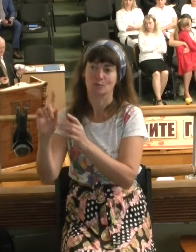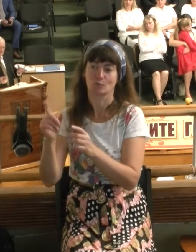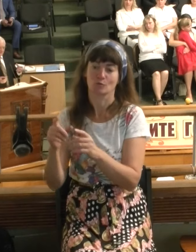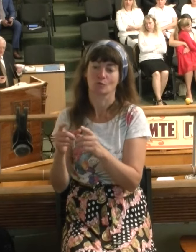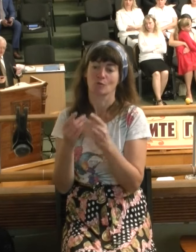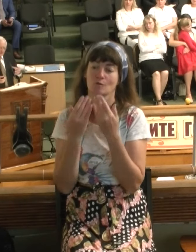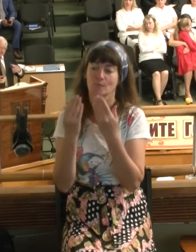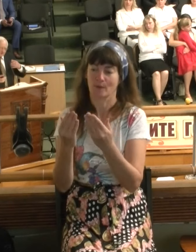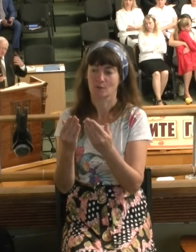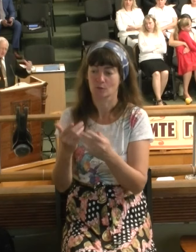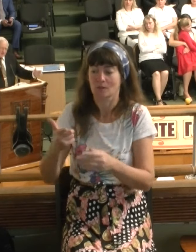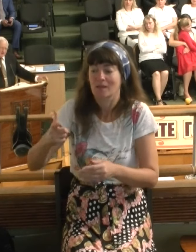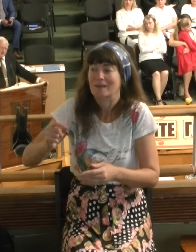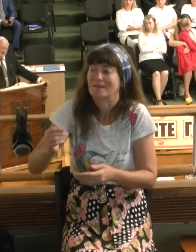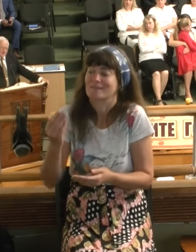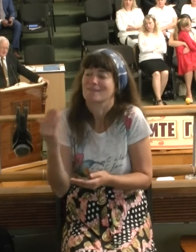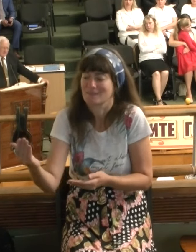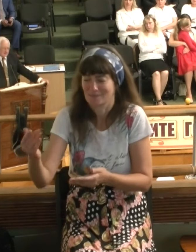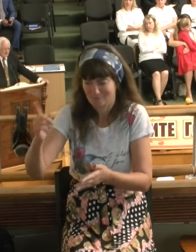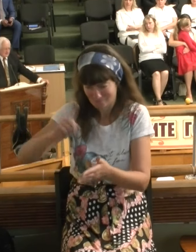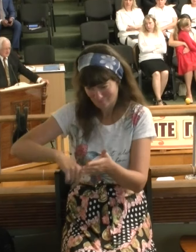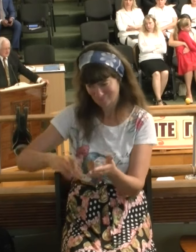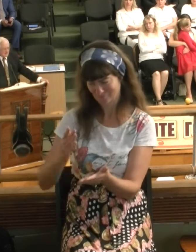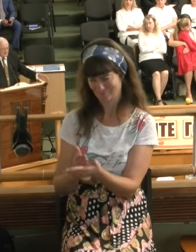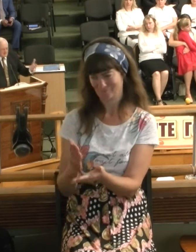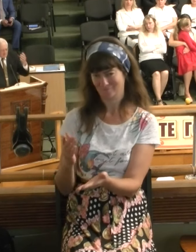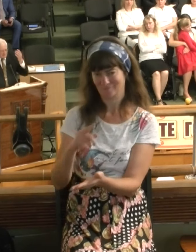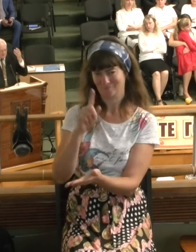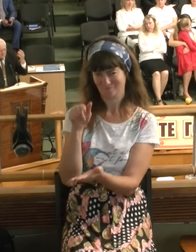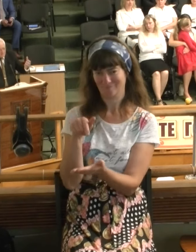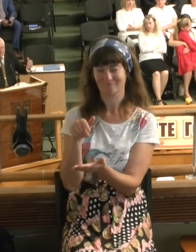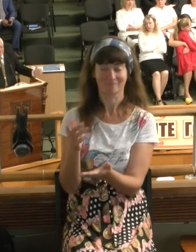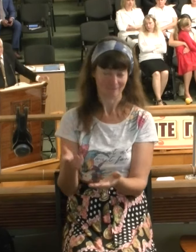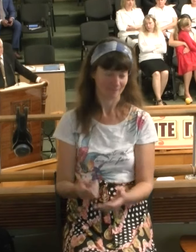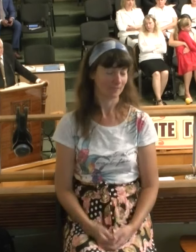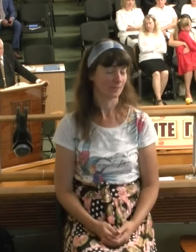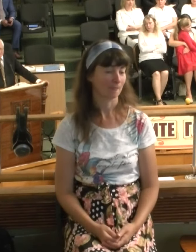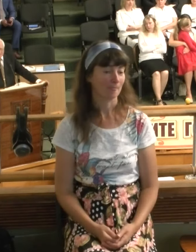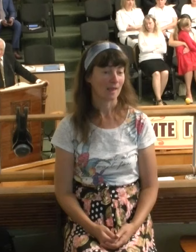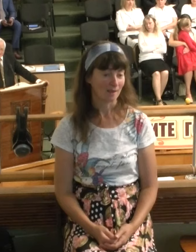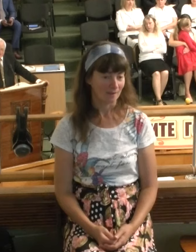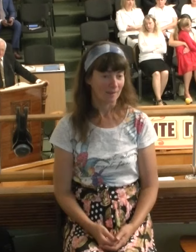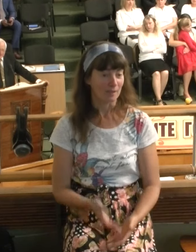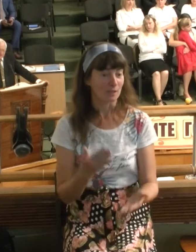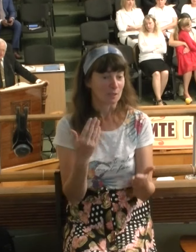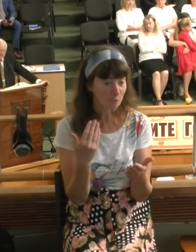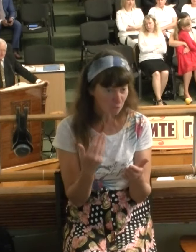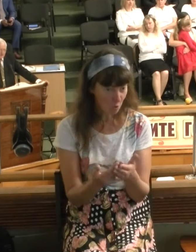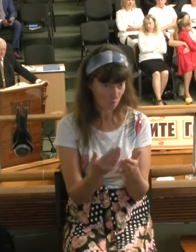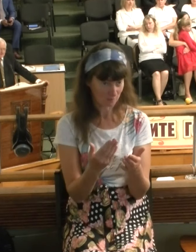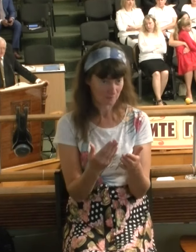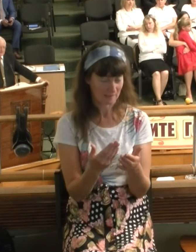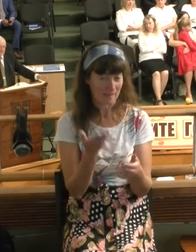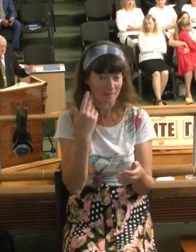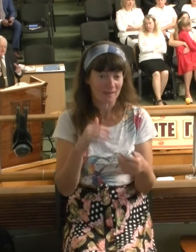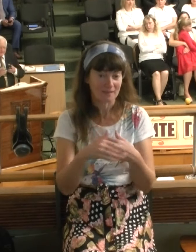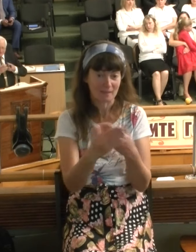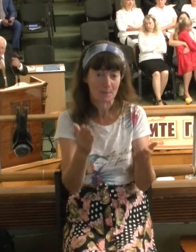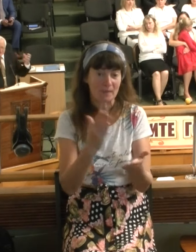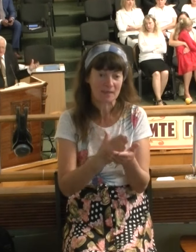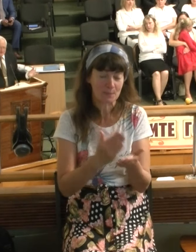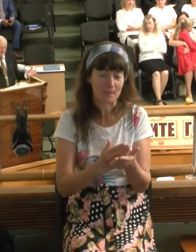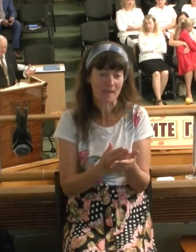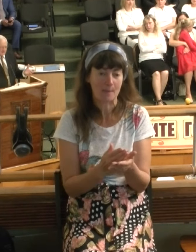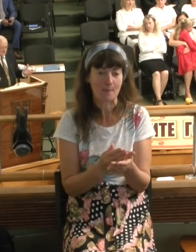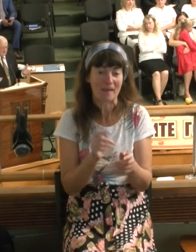в каких-то особых испытаниях. И он проявил свою веру в Бога тогда, когда